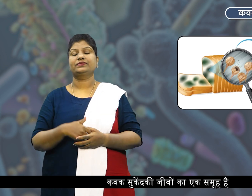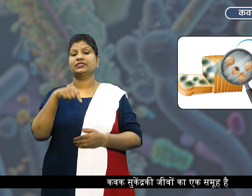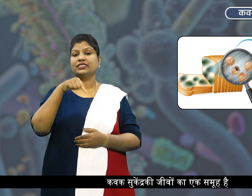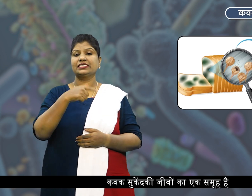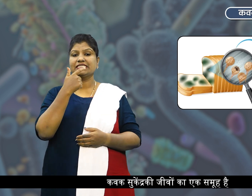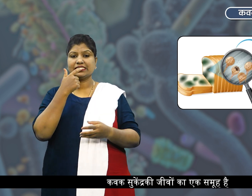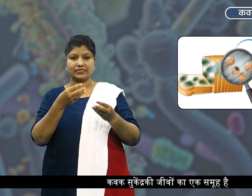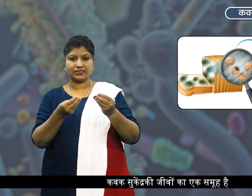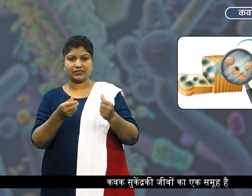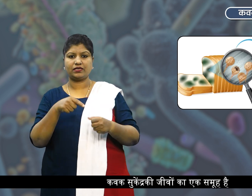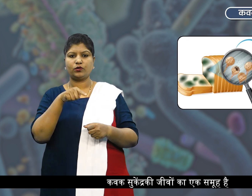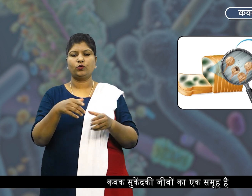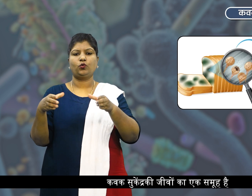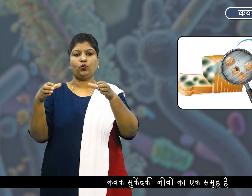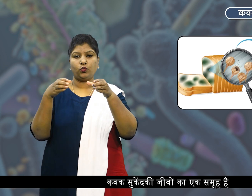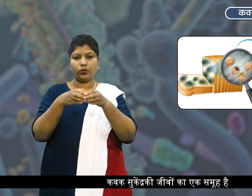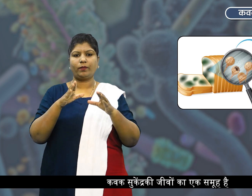सुकेंद्रकी जीवों का एक समूह है